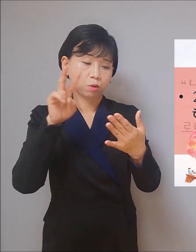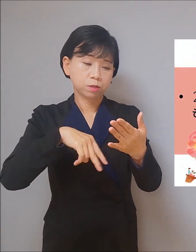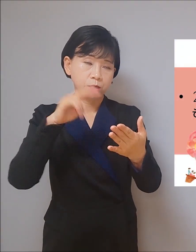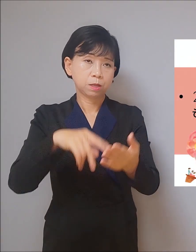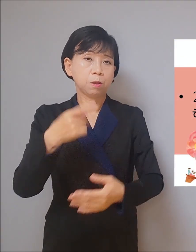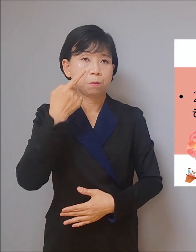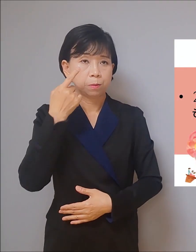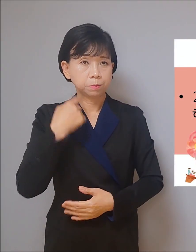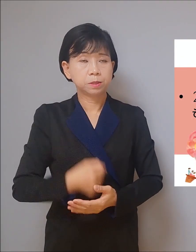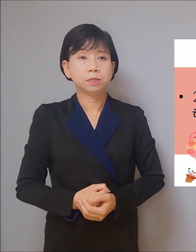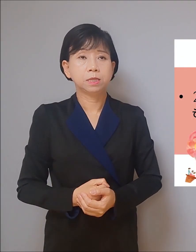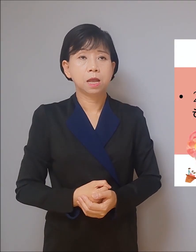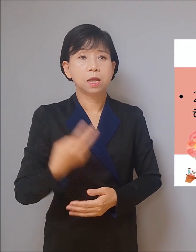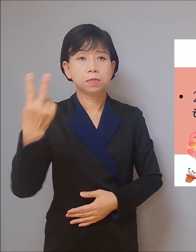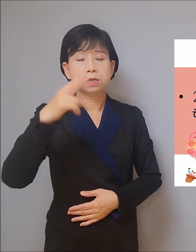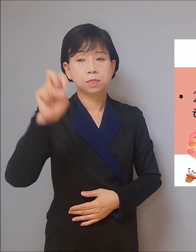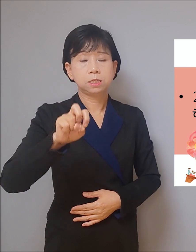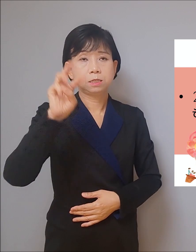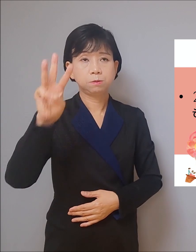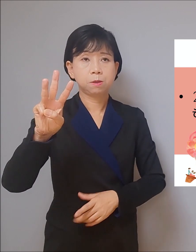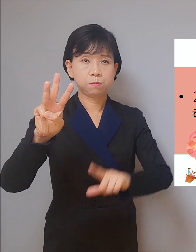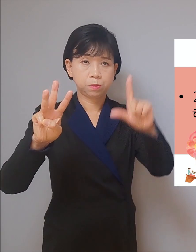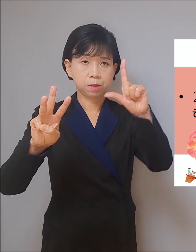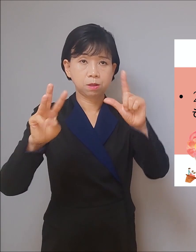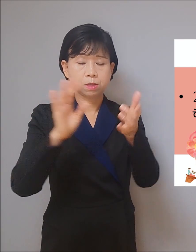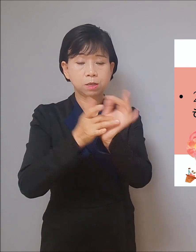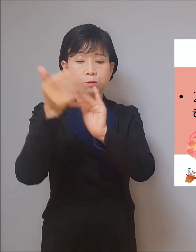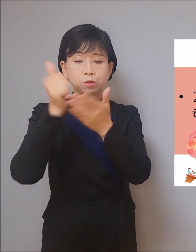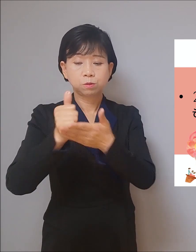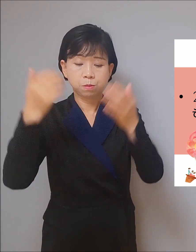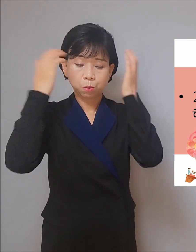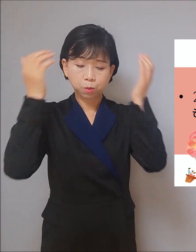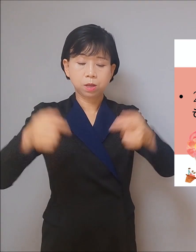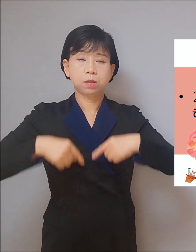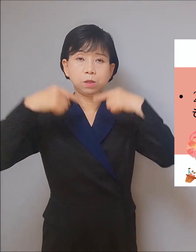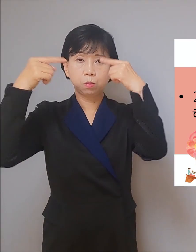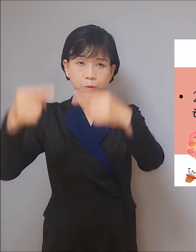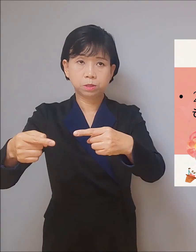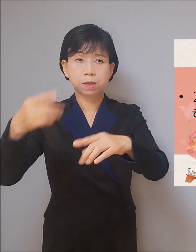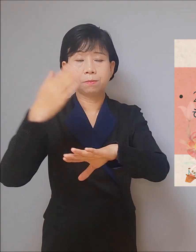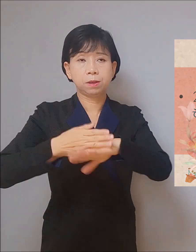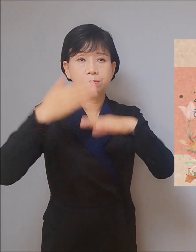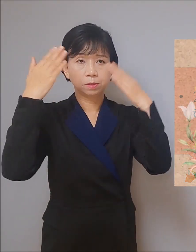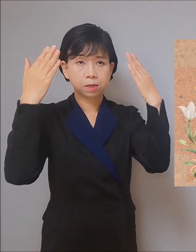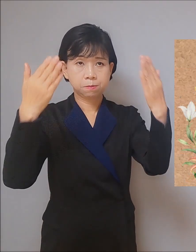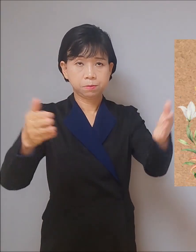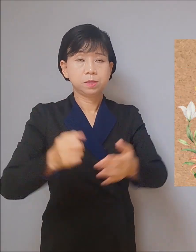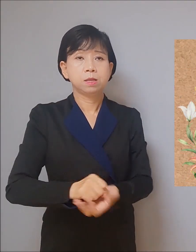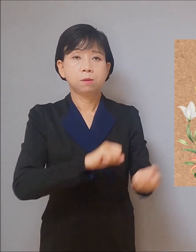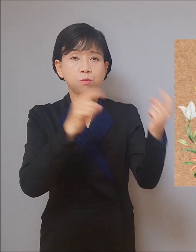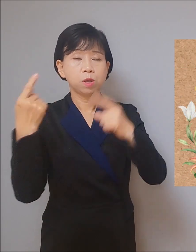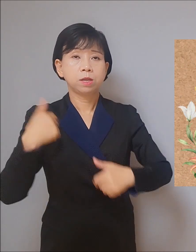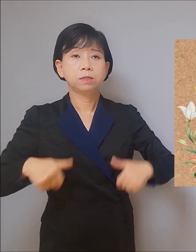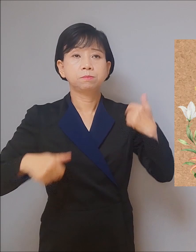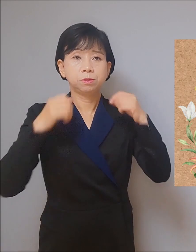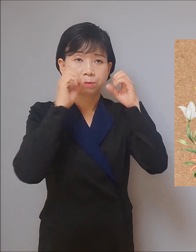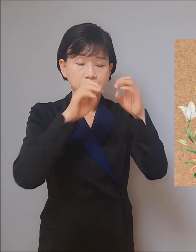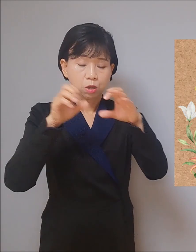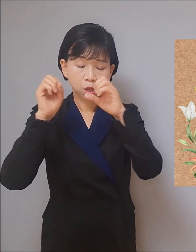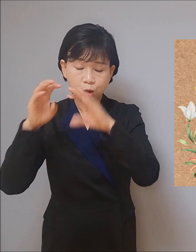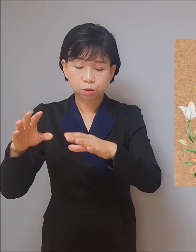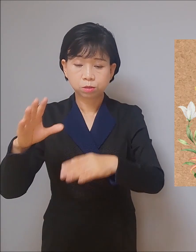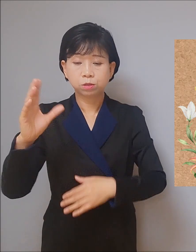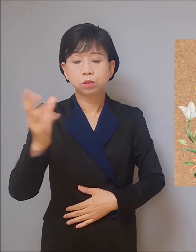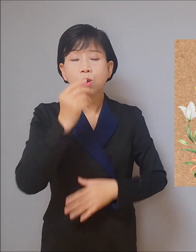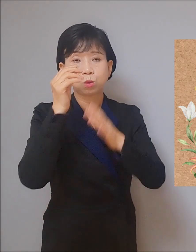책입니다. 2023년도에도 예수님의 고난에 동참하게 하시니 감사합니다. 부활의 기쁨을 전하고